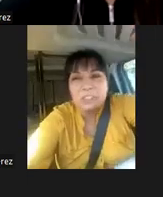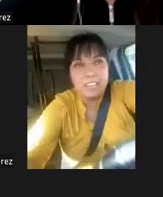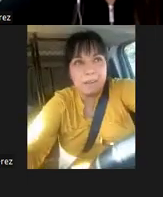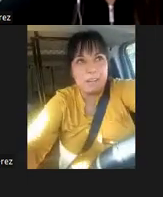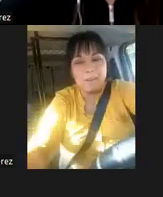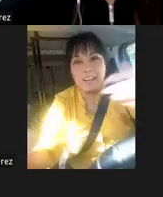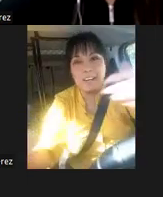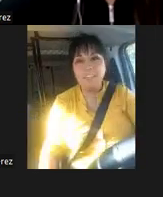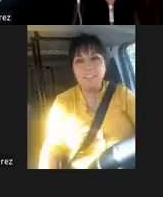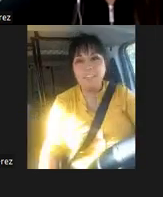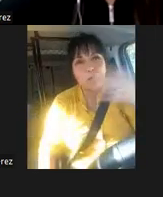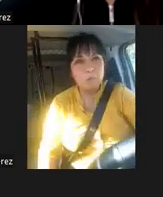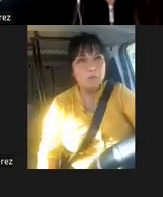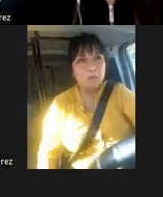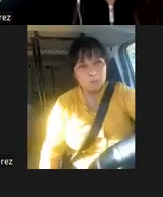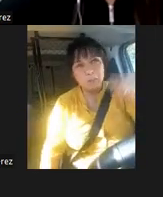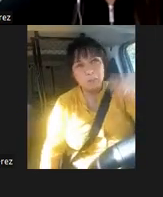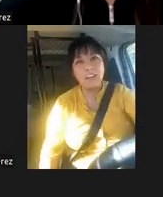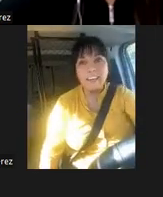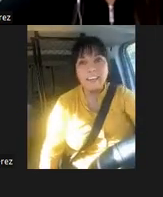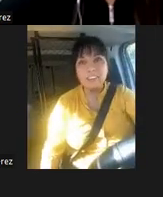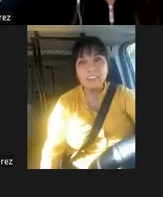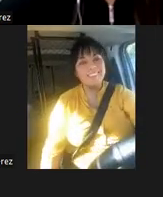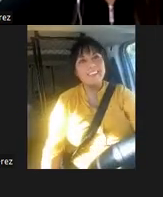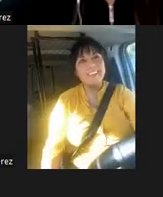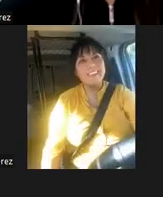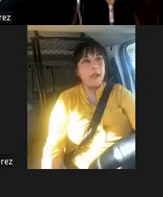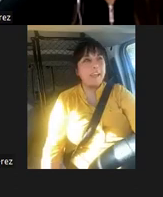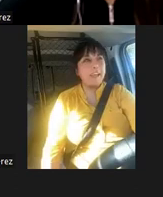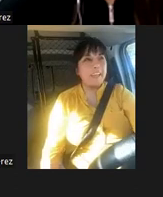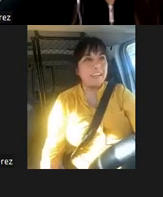yo estoy con la cámara apagada porque justo me tocó que me voy trasladando.